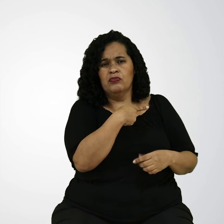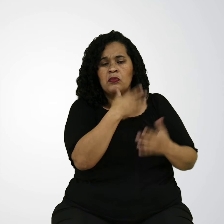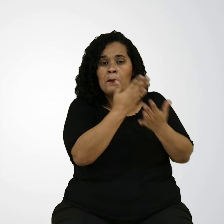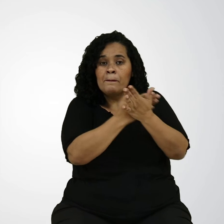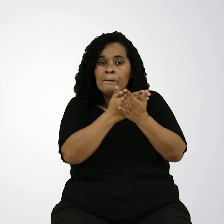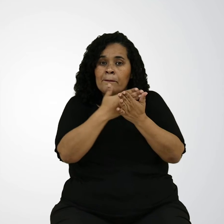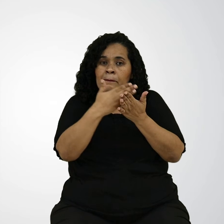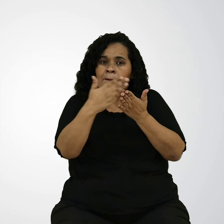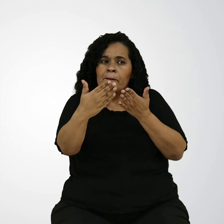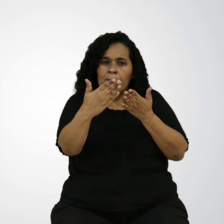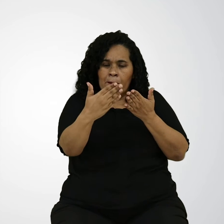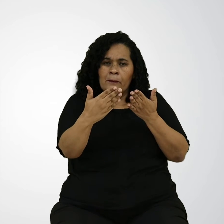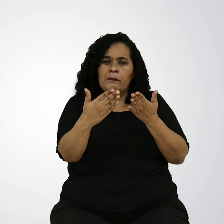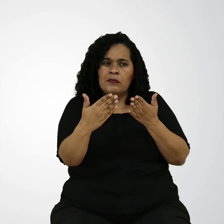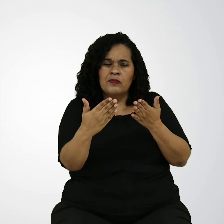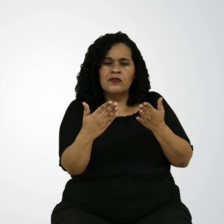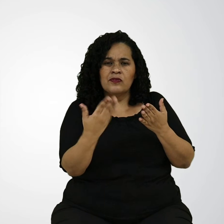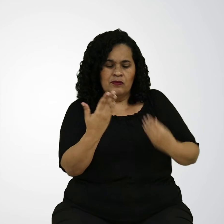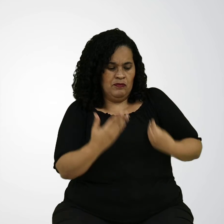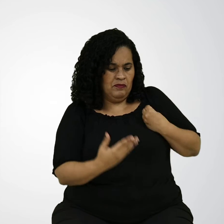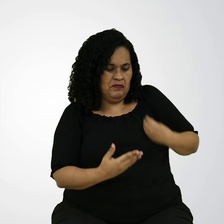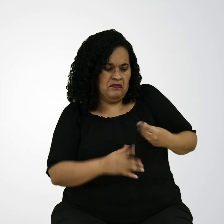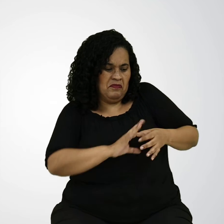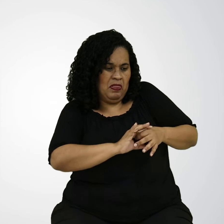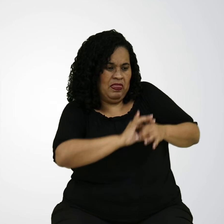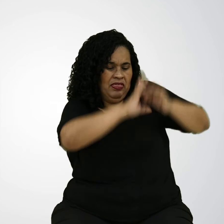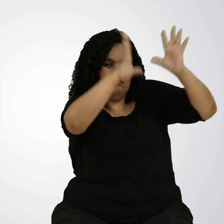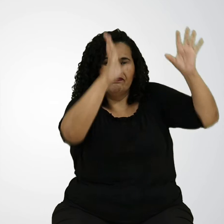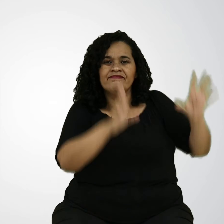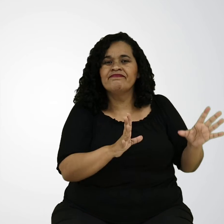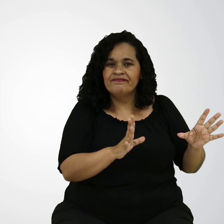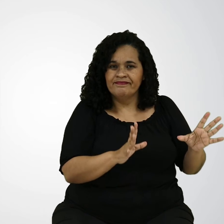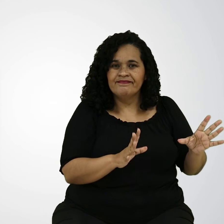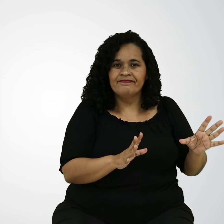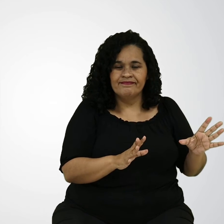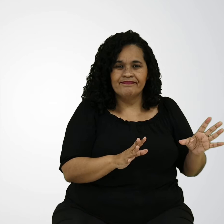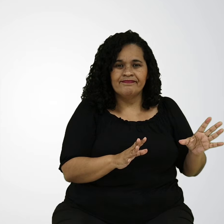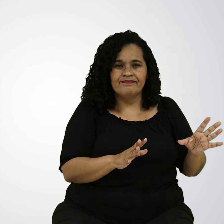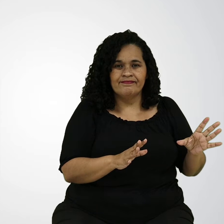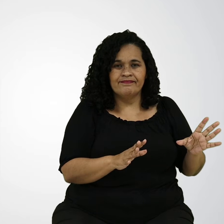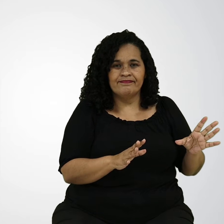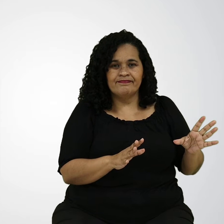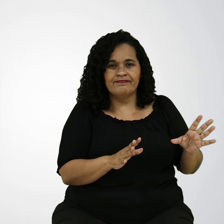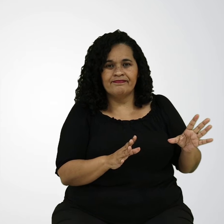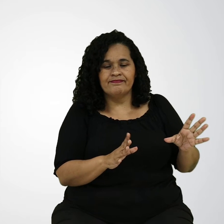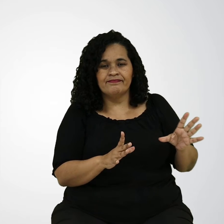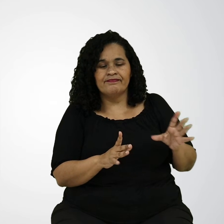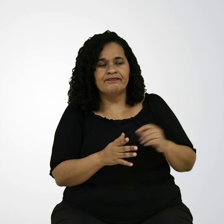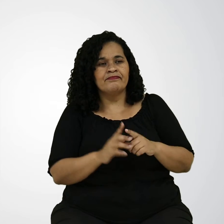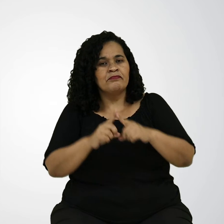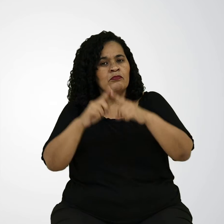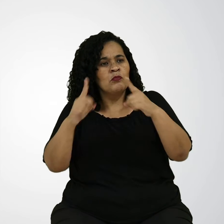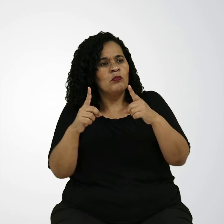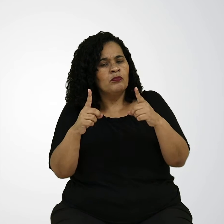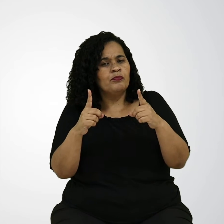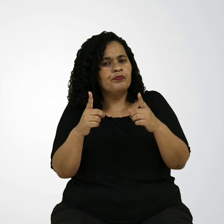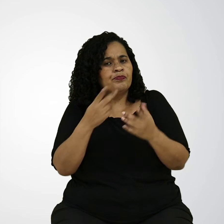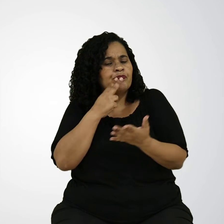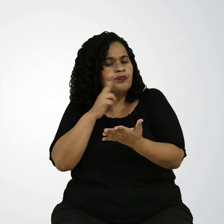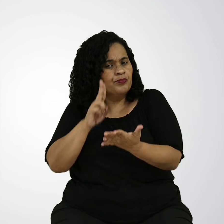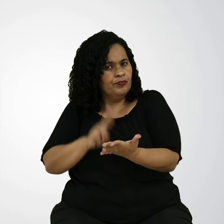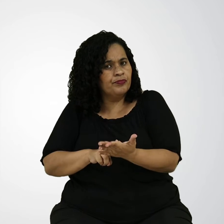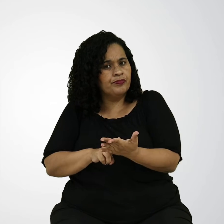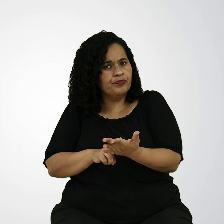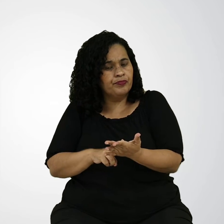vida libertino. E nós temos esse tipo de gnosticismo sendo combatido, né, nas cartas do